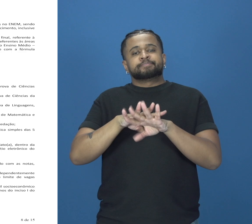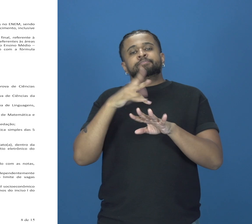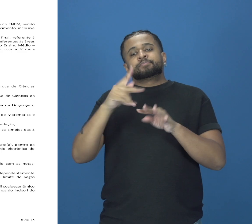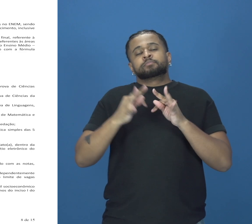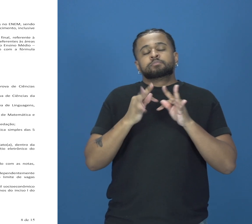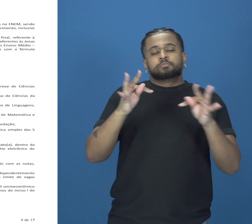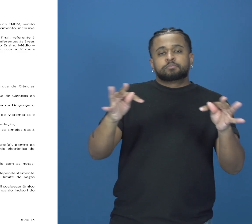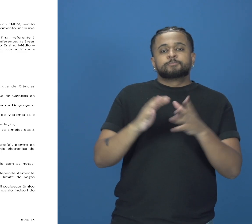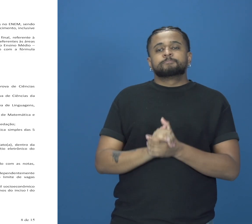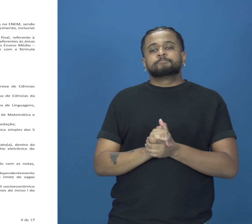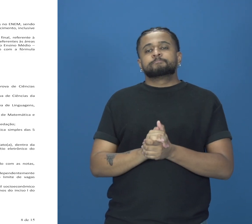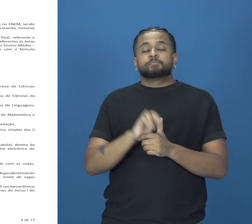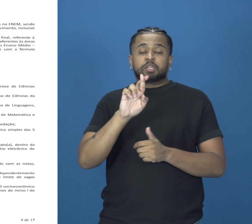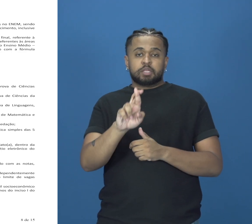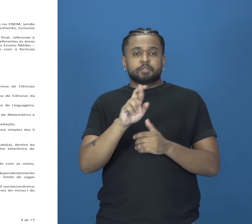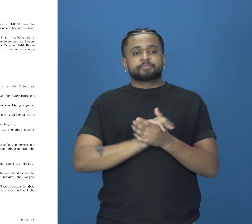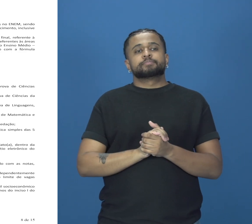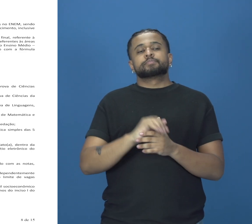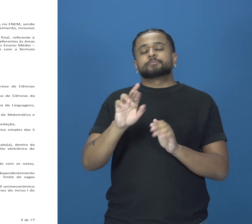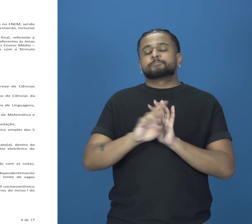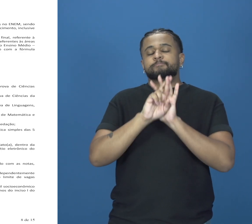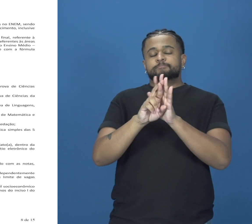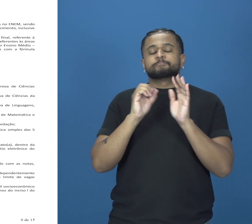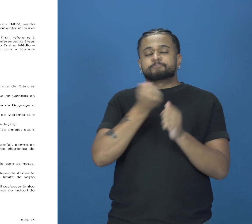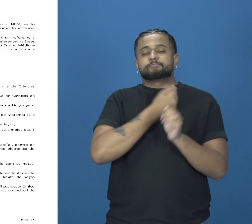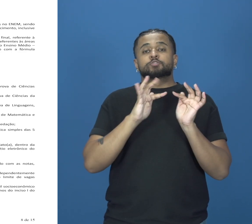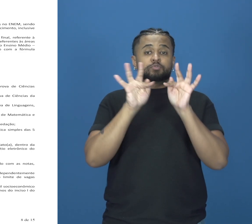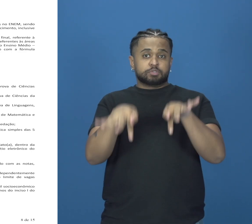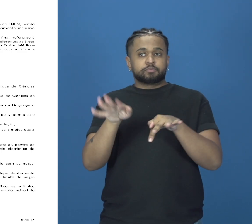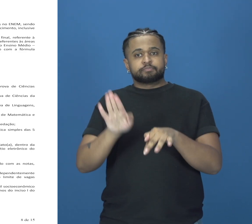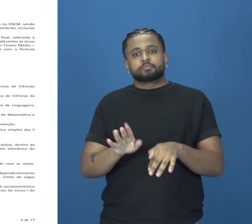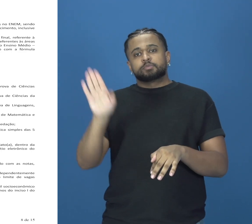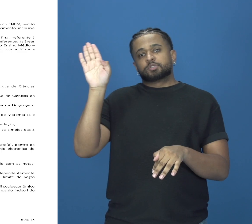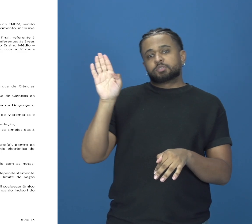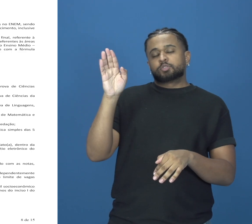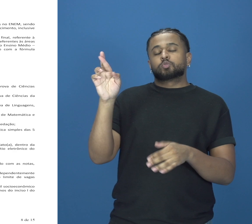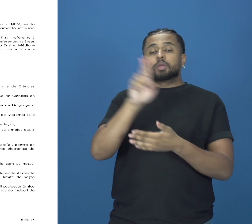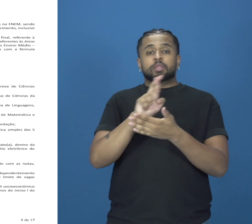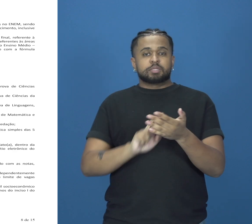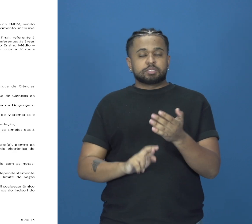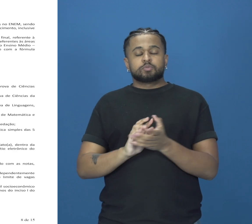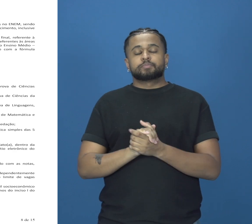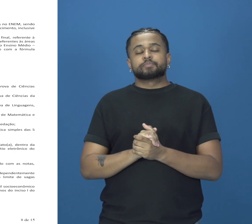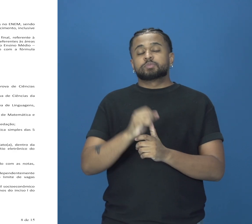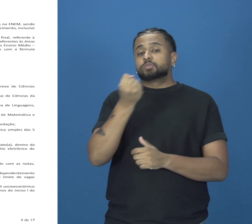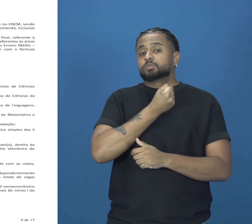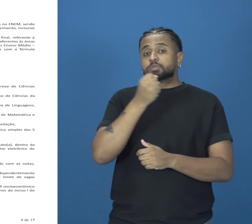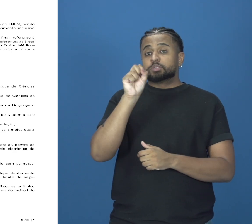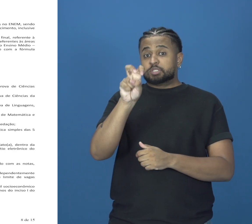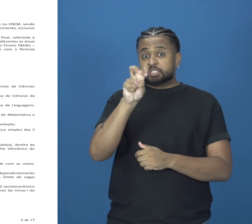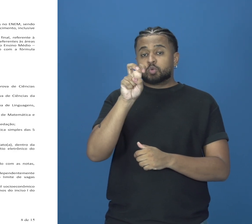suas tecnologias. R representa a nota final obtida pelo candidato na prova de Redação.